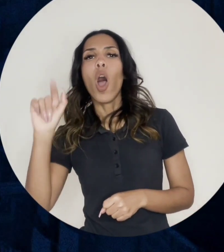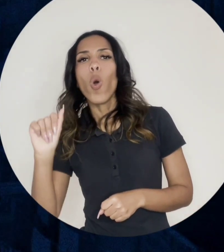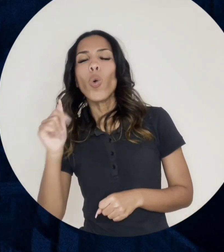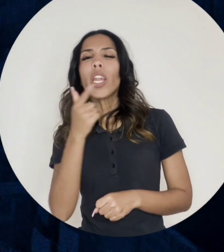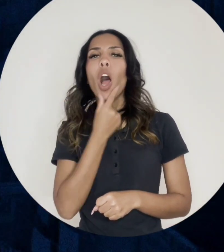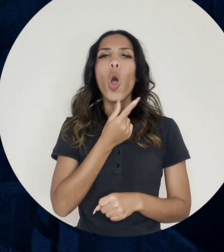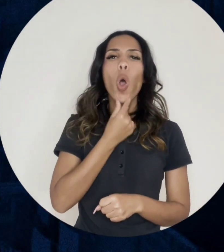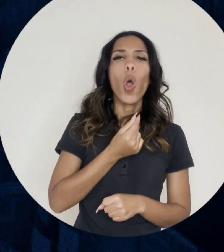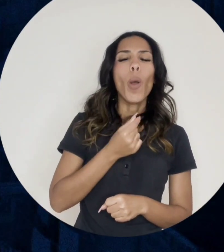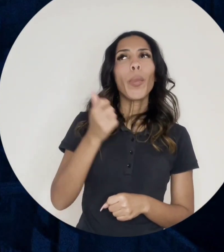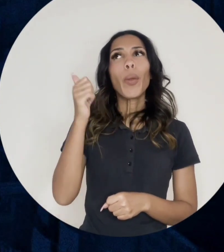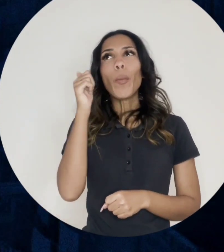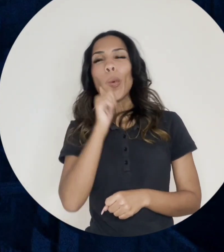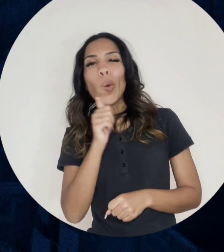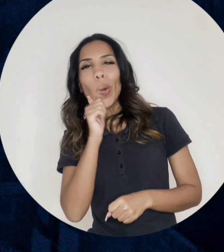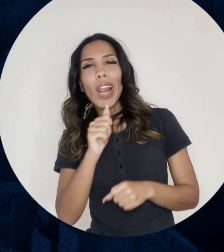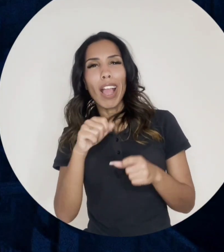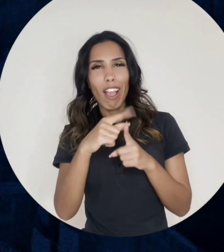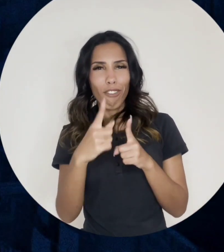fêmea,